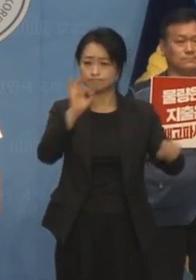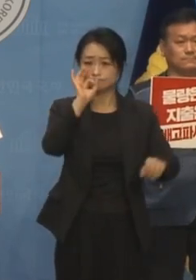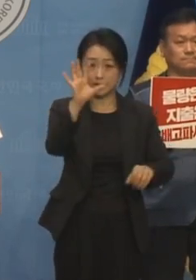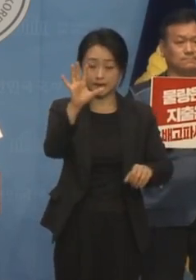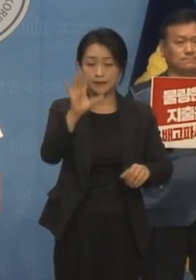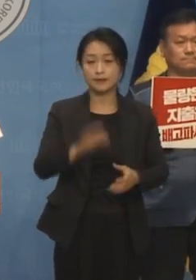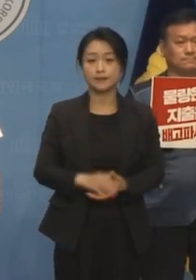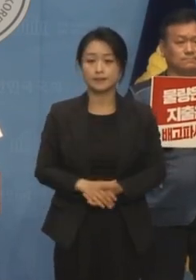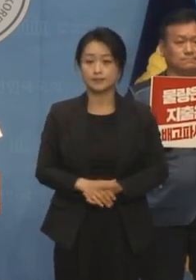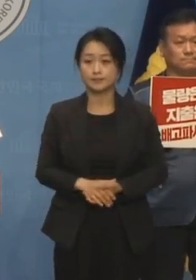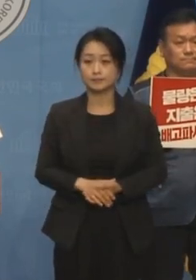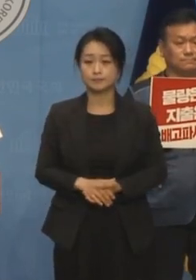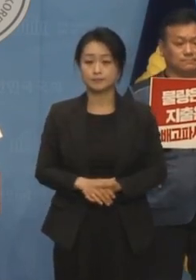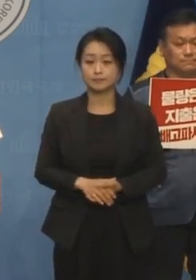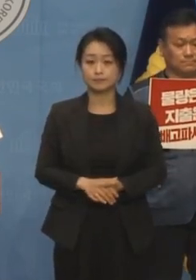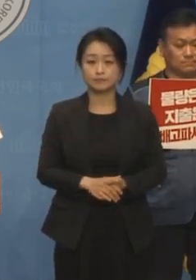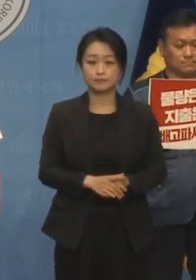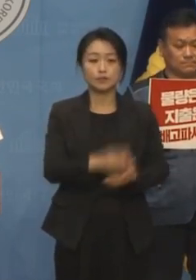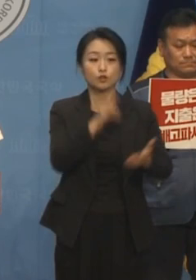없습니다. 조혜근